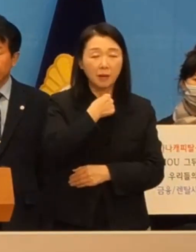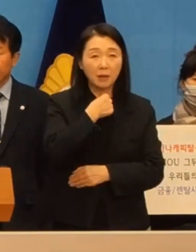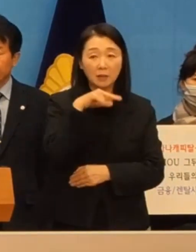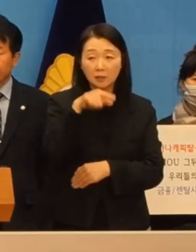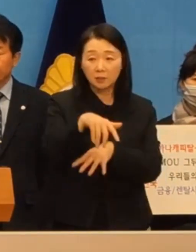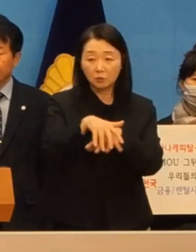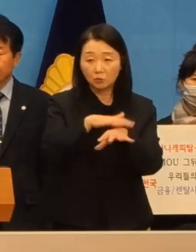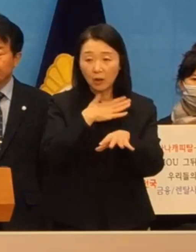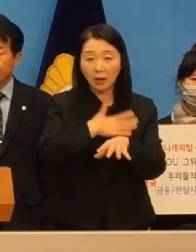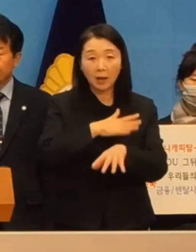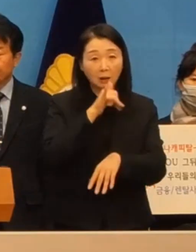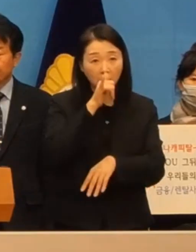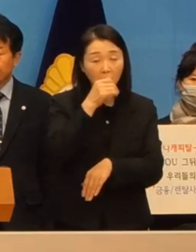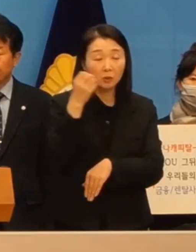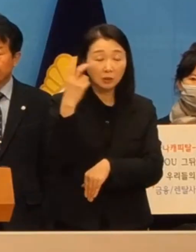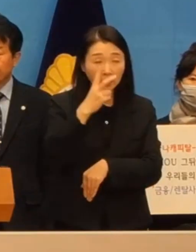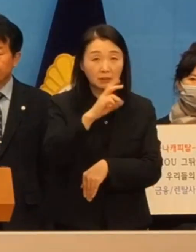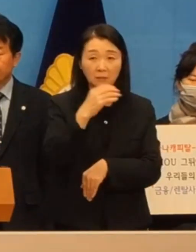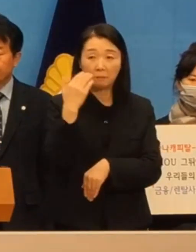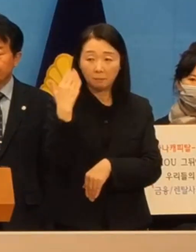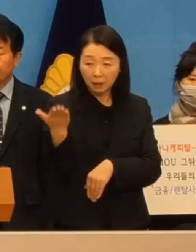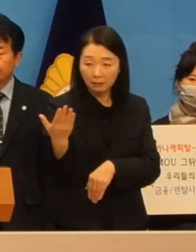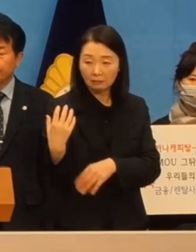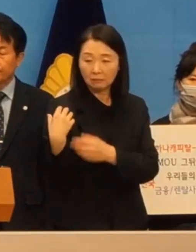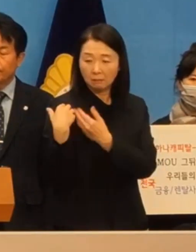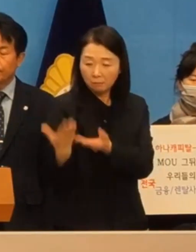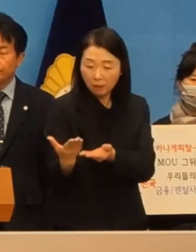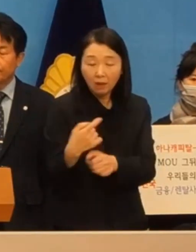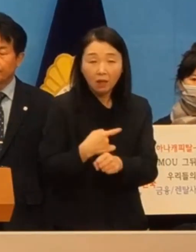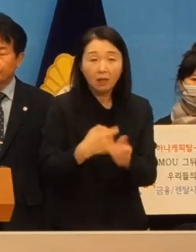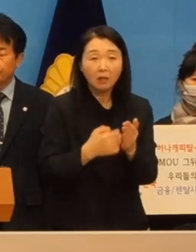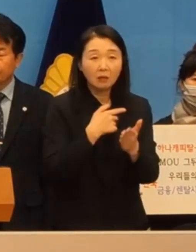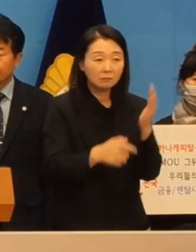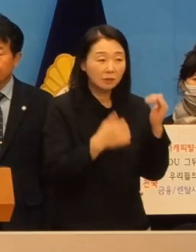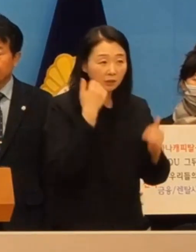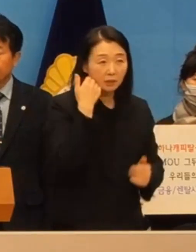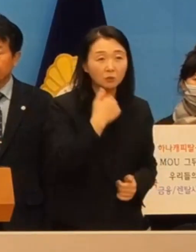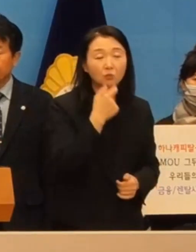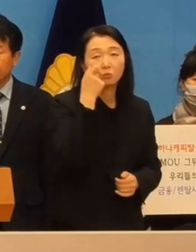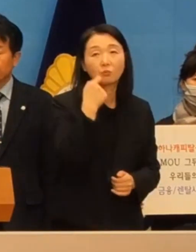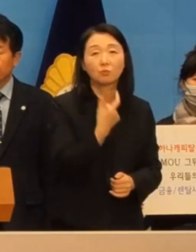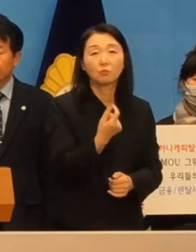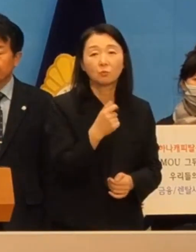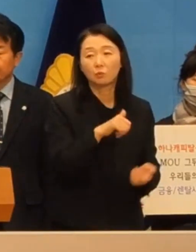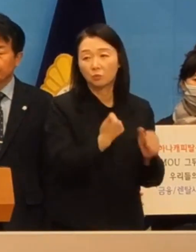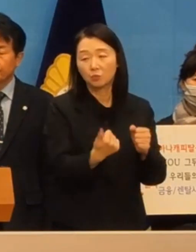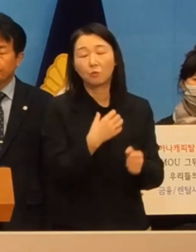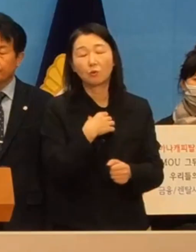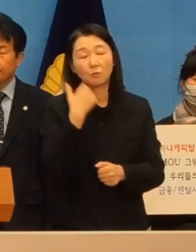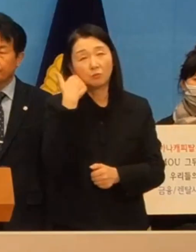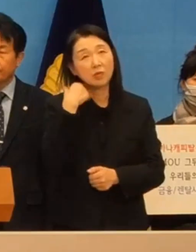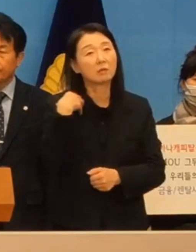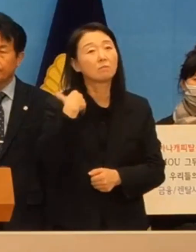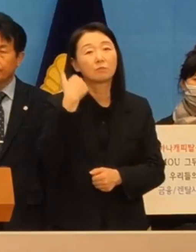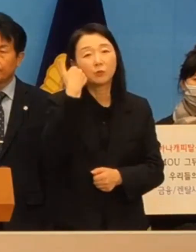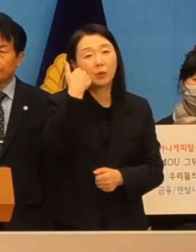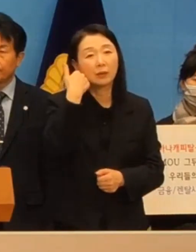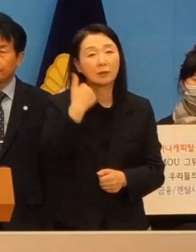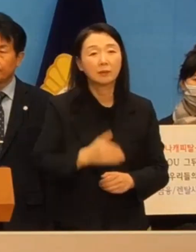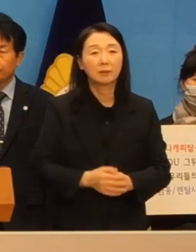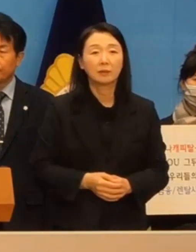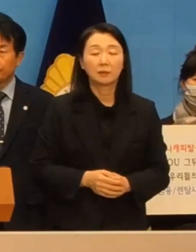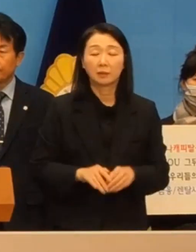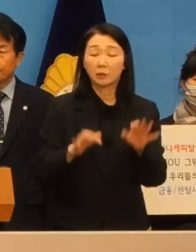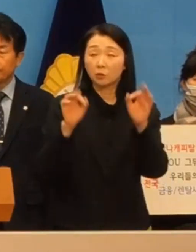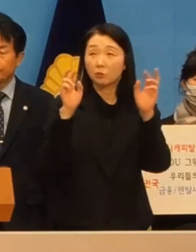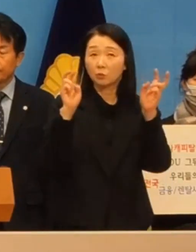구조를 알고도 또 다시 방치한다면 그 다음 피해자의 눈물과 죽음의 위협을 누가 책임질 것입니까?